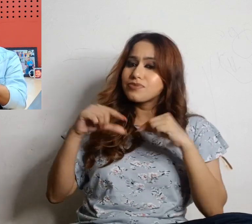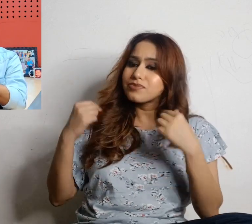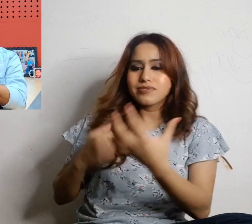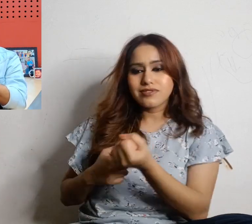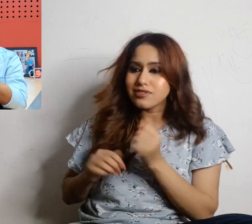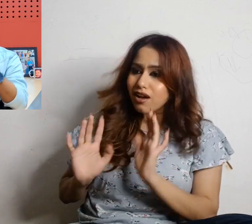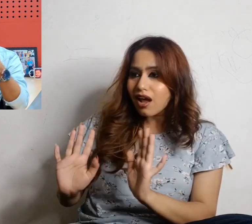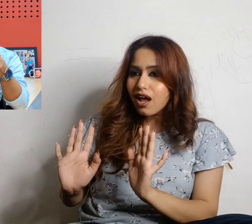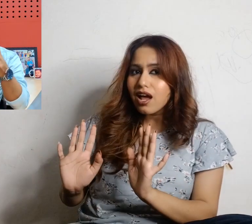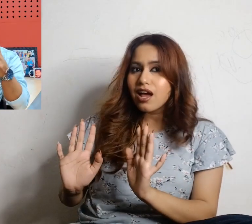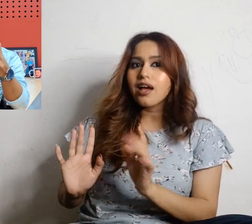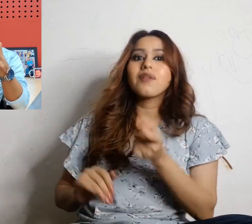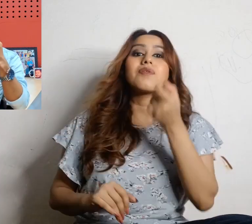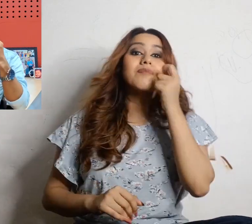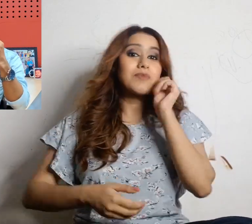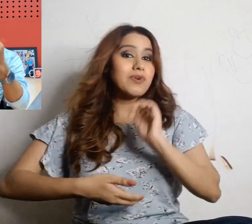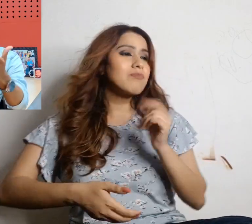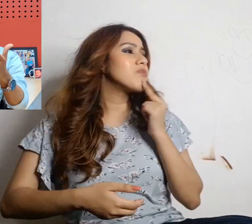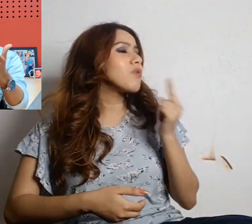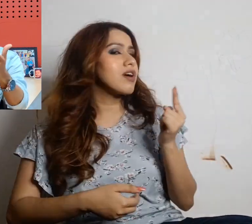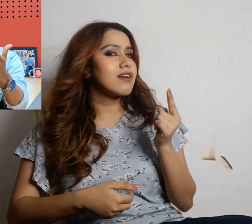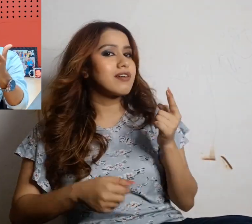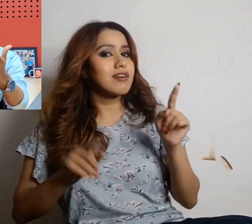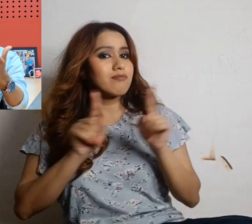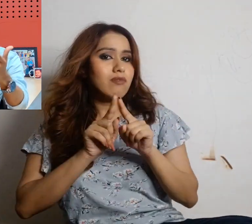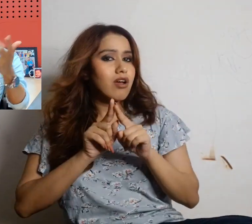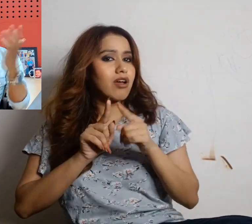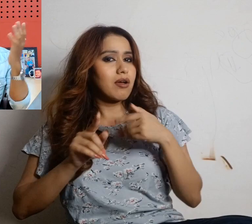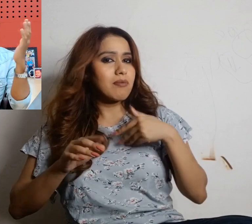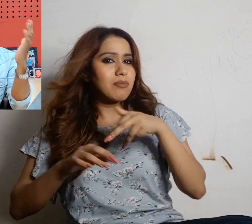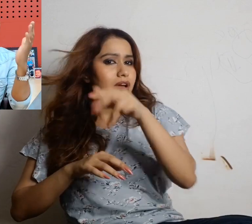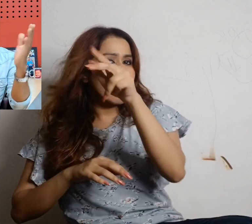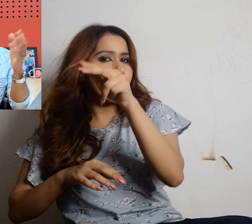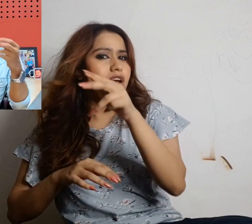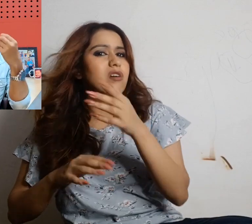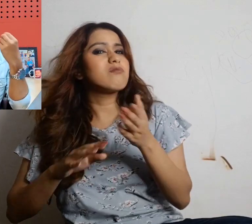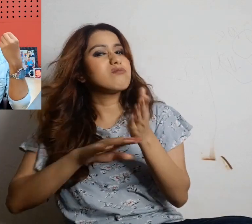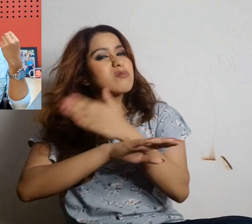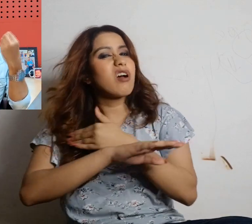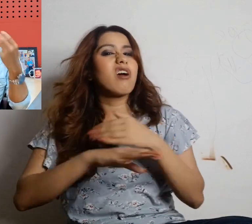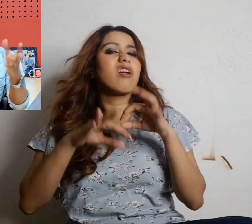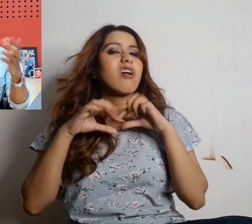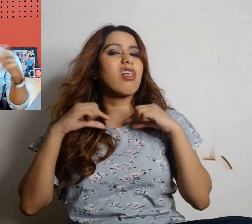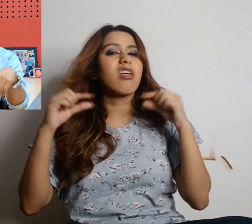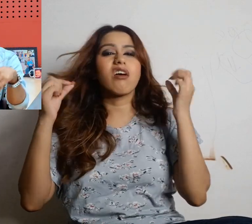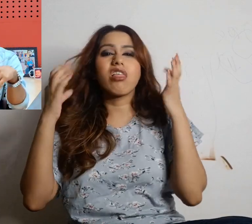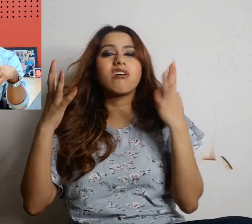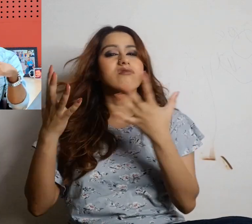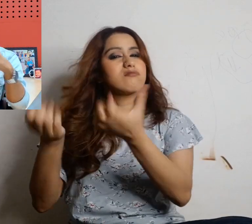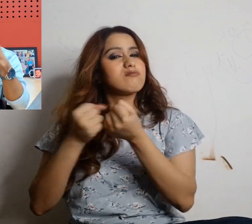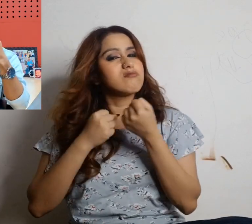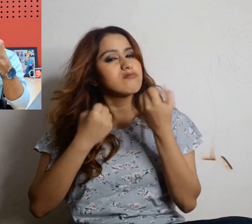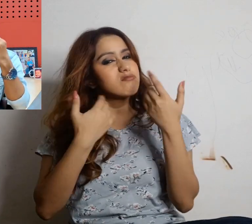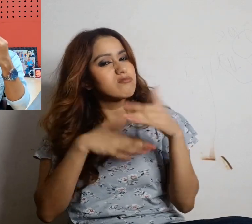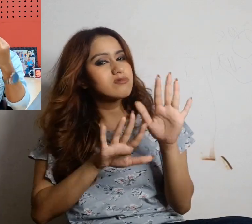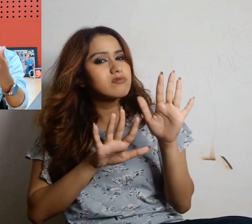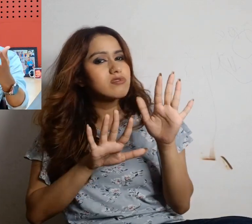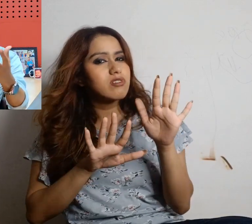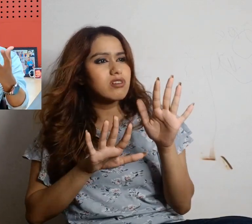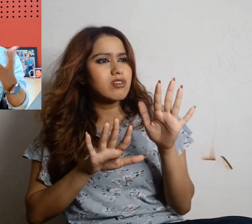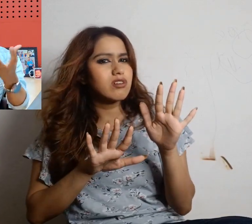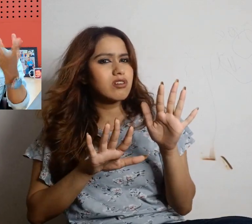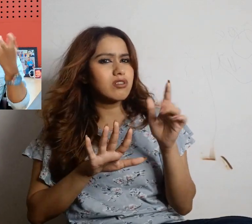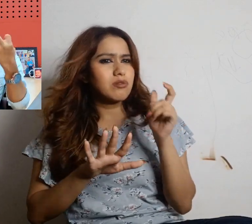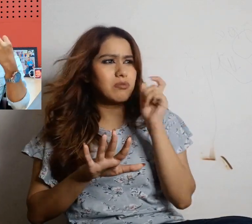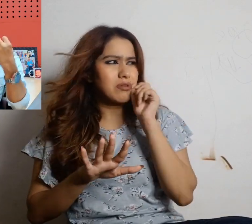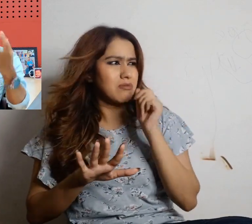कि नहीं। लड़के ने बस एक जवाब दिया कि अरे पिताजी, जब वहां पहुंचा उससे पहले ही कोई खजाना लेकर के चला गया। और जैसे इसके मुंह से ये बात